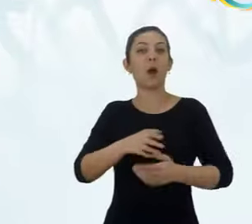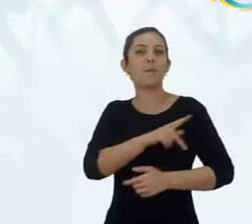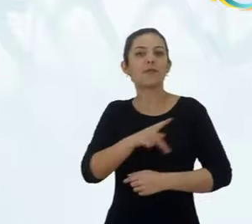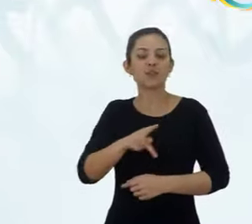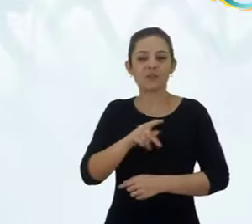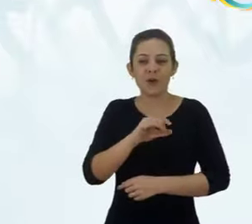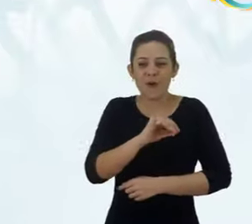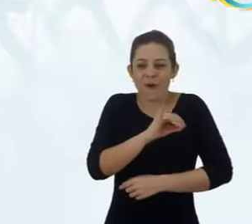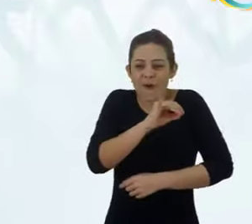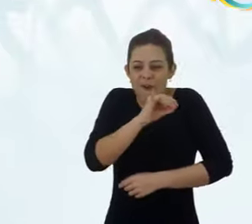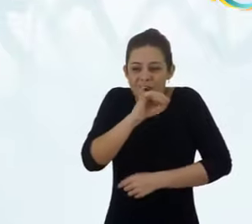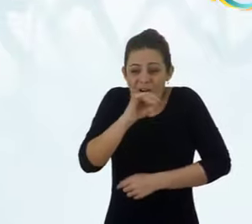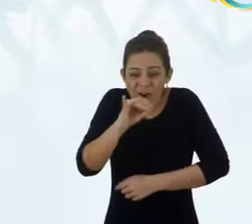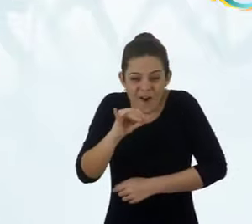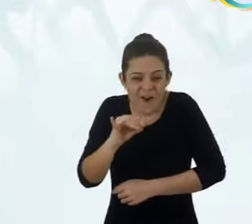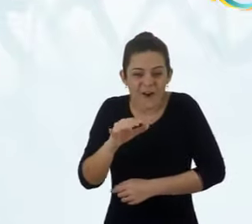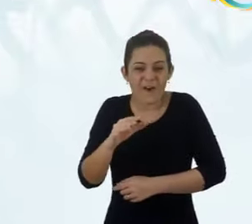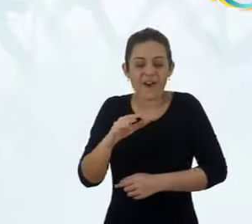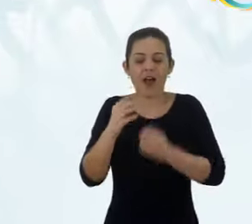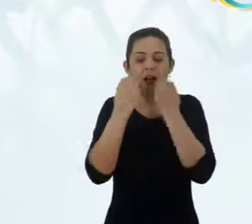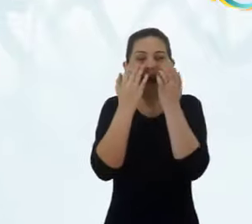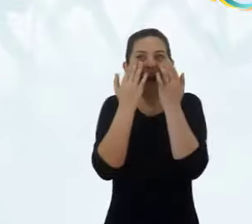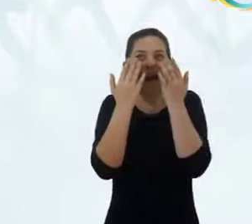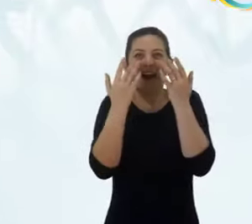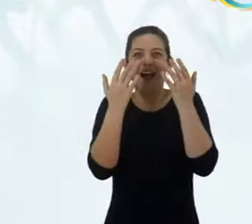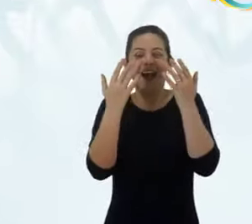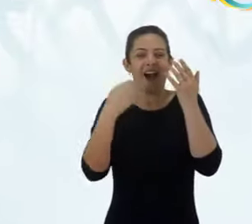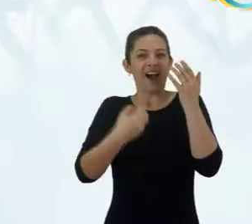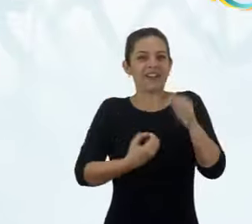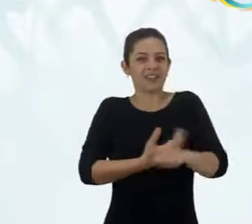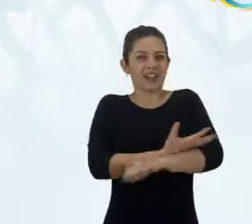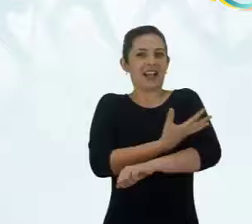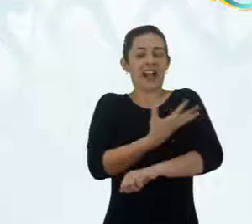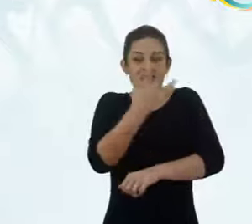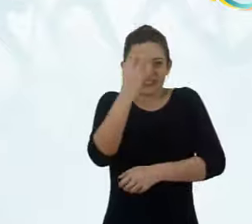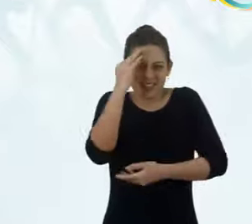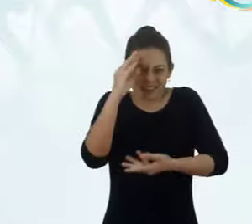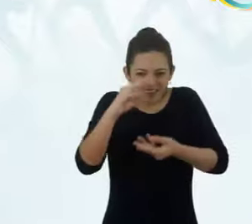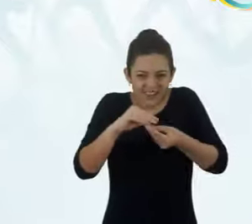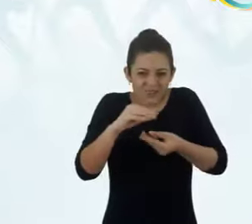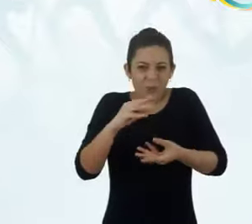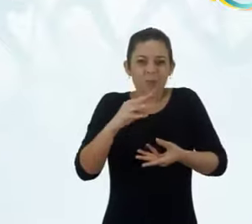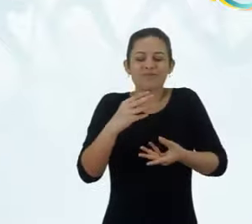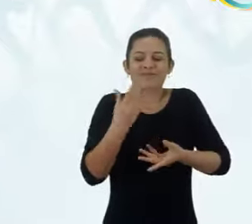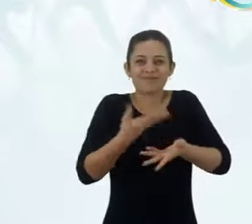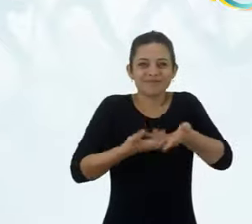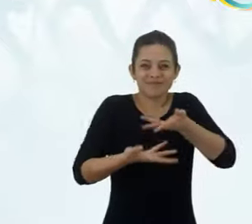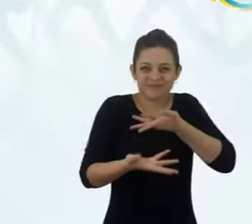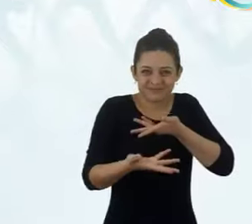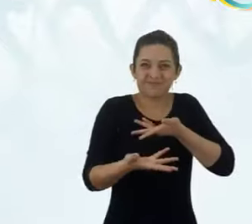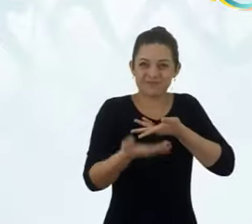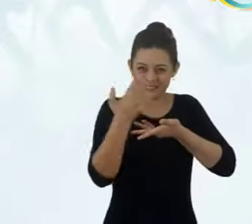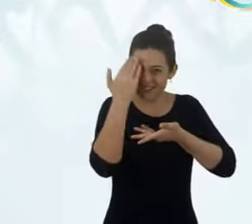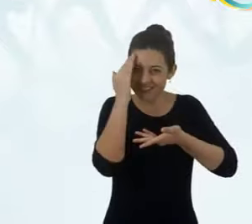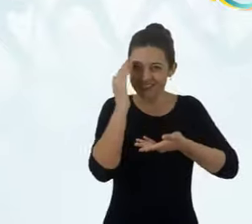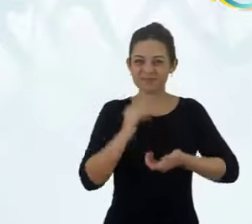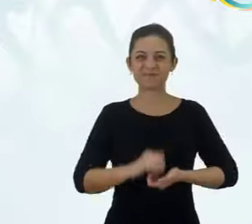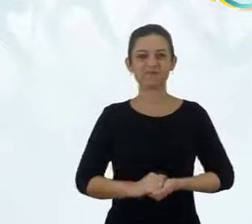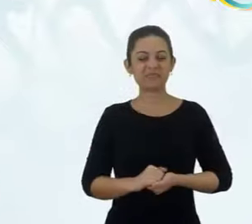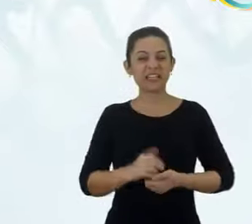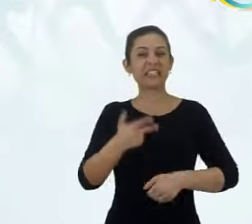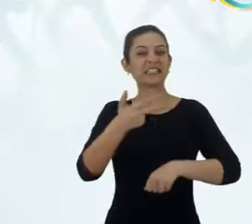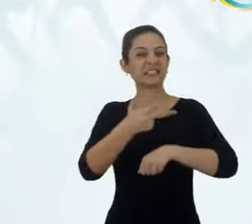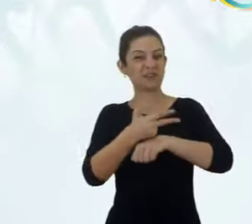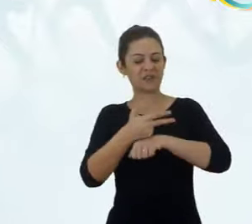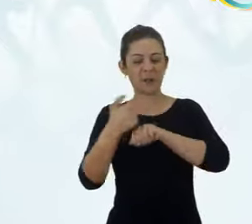professor consegue dar um oi, ali já tem um brilho no olhar. Ela está me entendendo e ela tem uma troca comigo. Então,